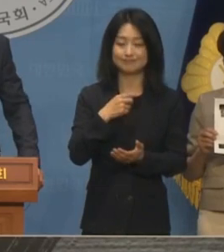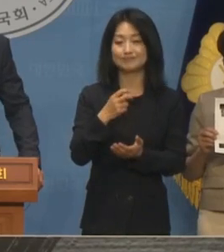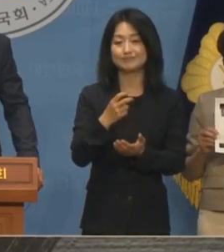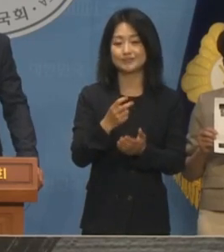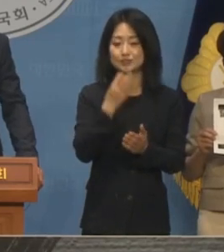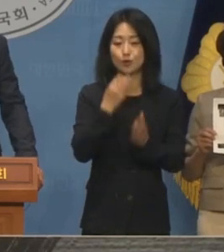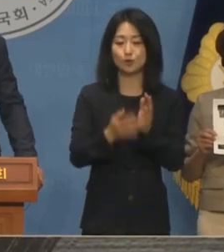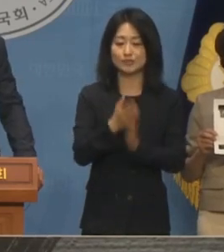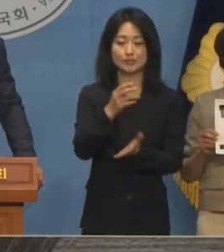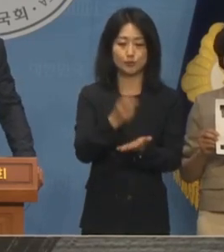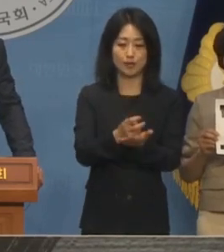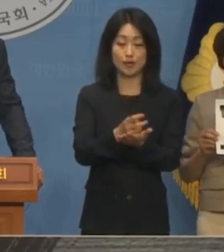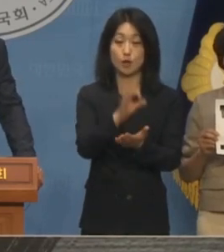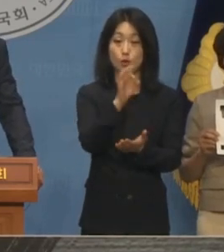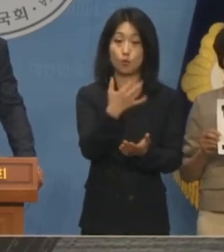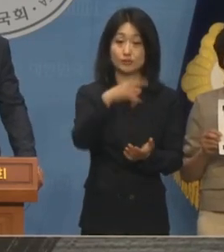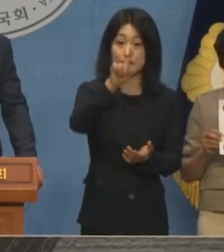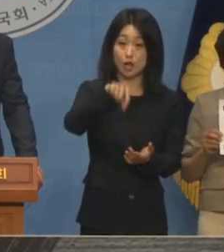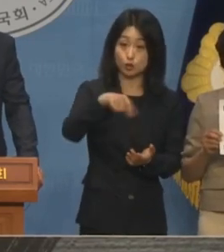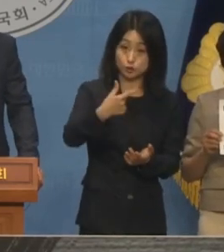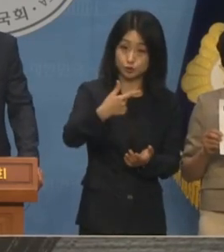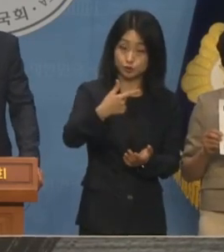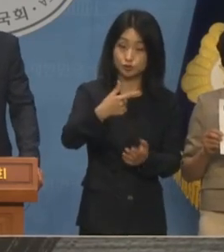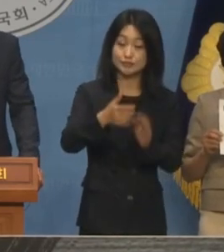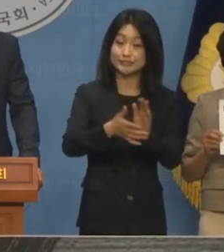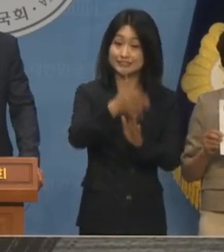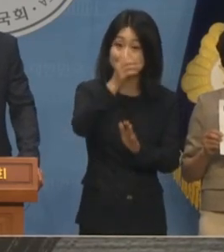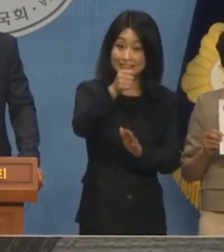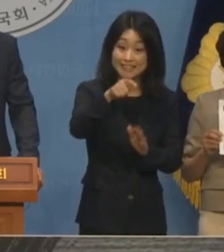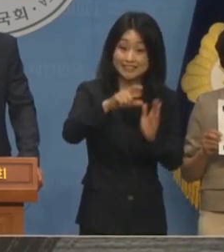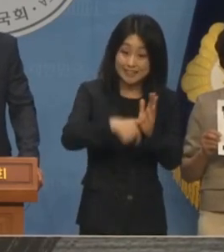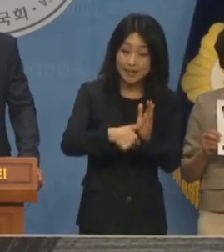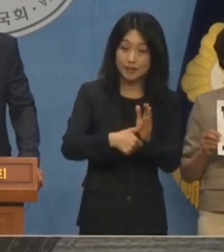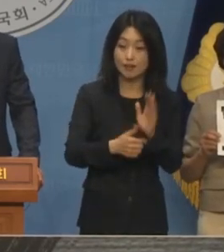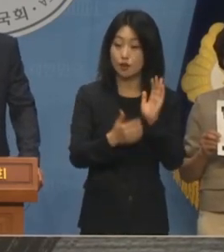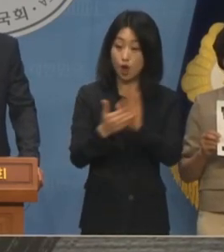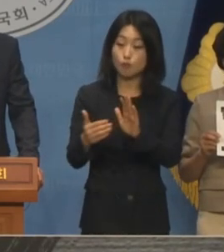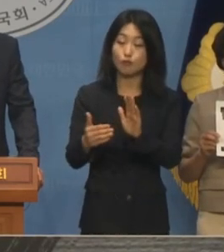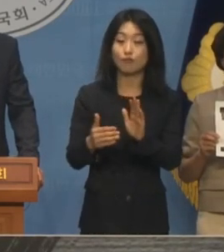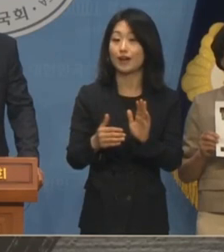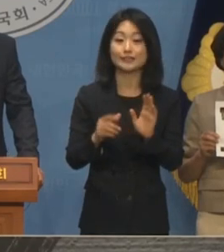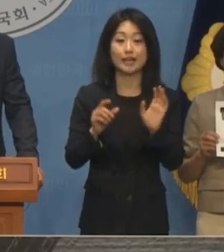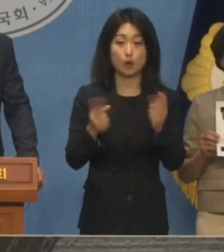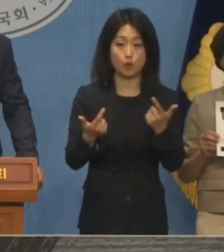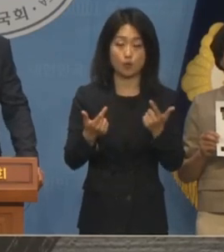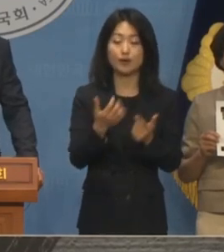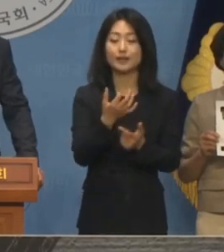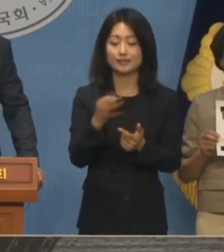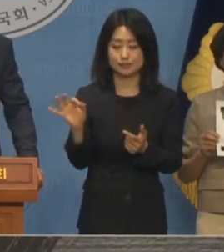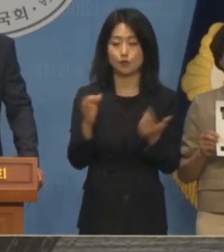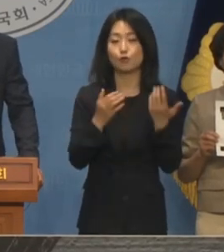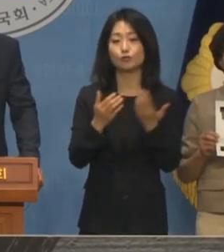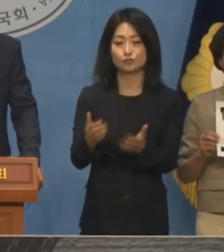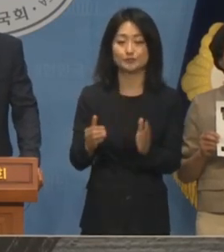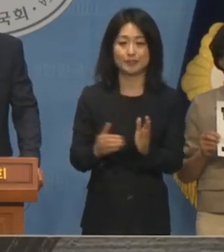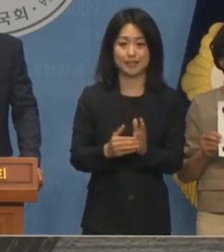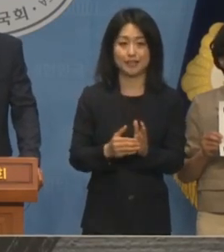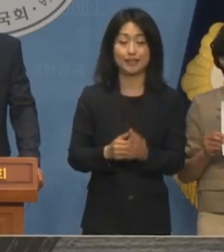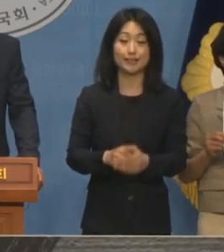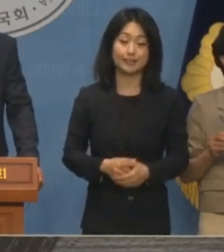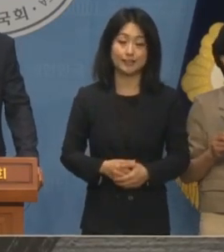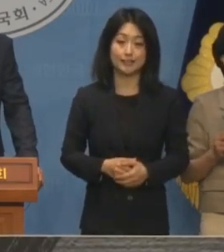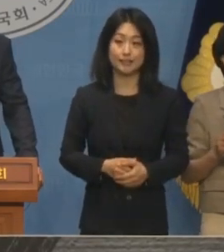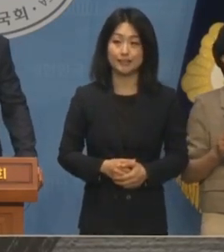조례안이고 당시 오세훈 시장도 이 조례를 제의 요구하지 않고 거부권 행사하지 않고 그대로 받아들여서 탈시설